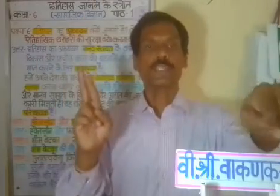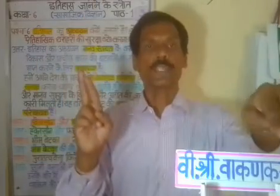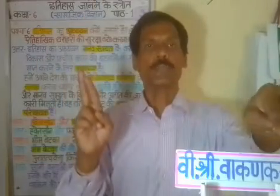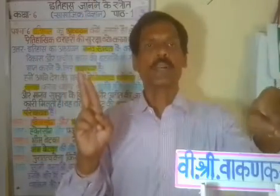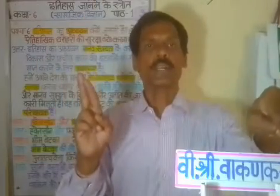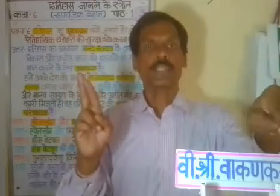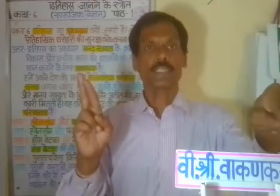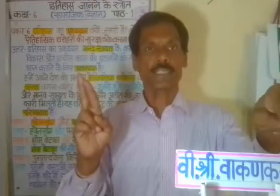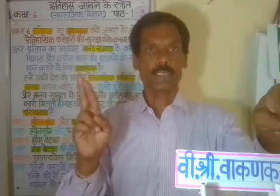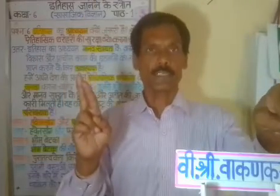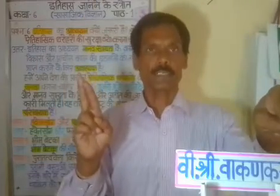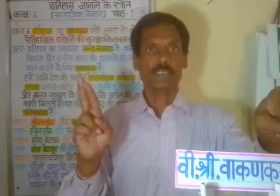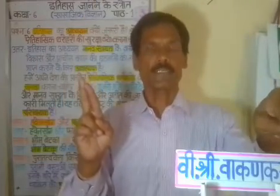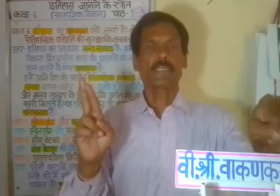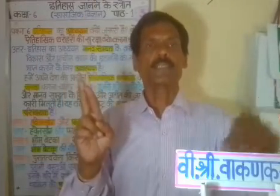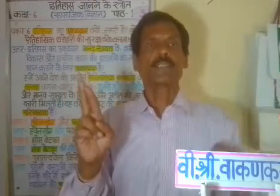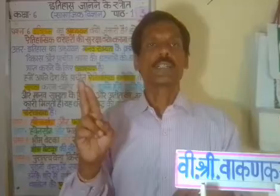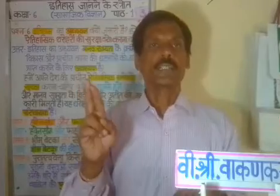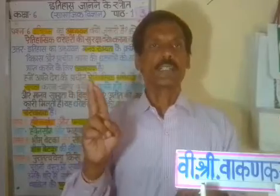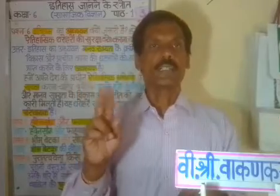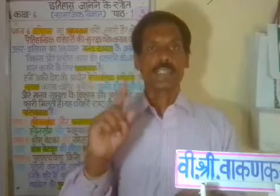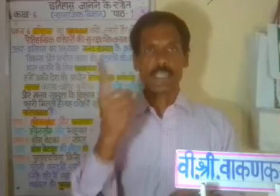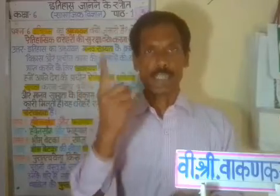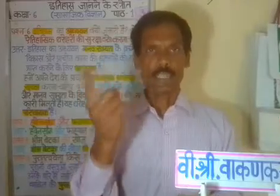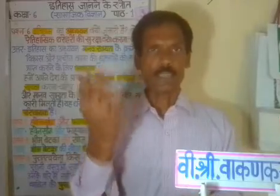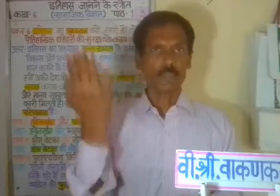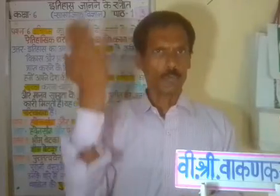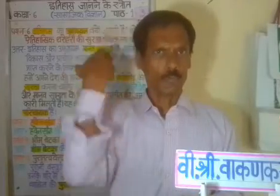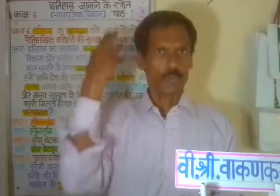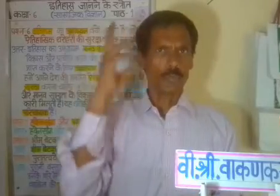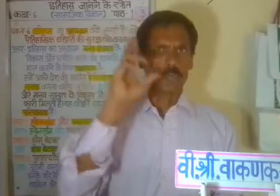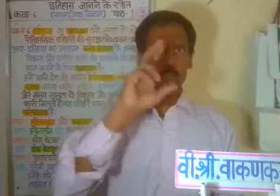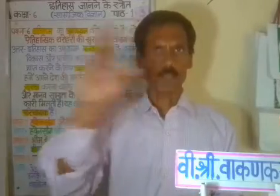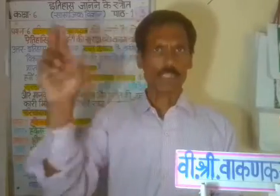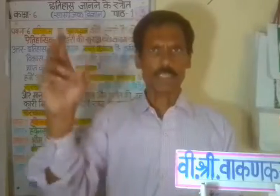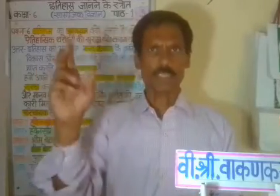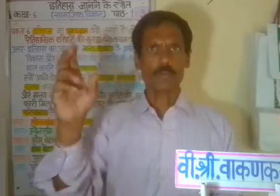बीसरी बांकणकर एक पुरातत्व